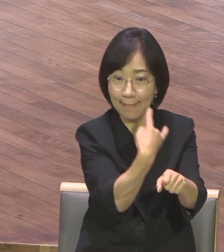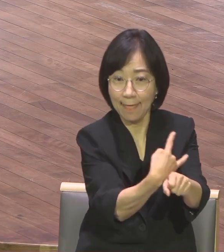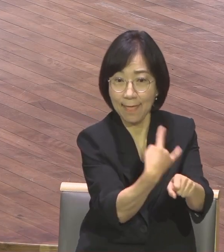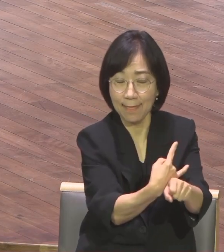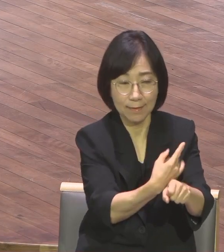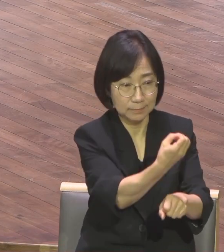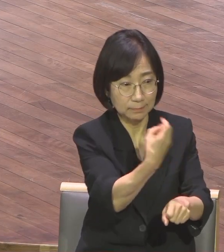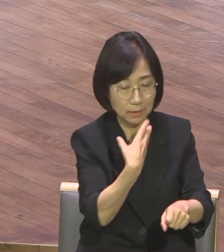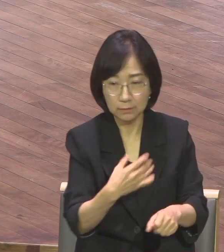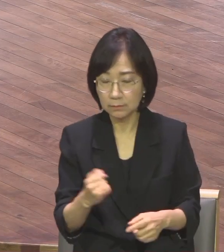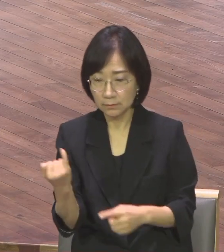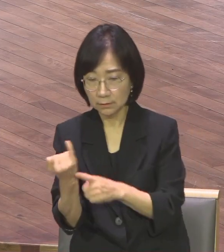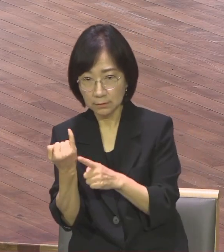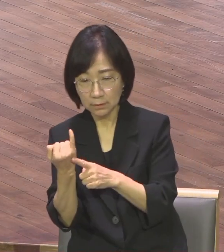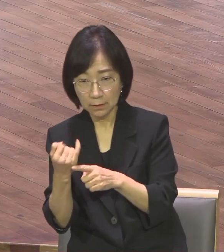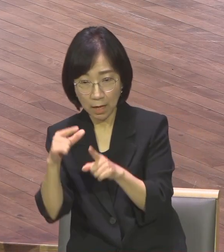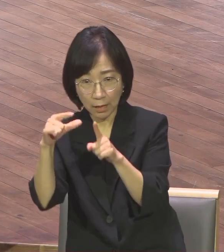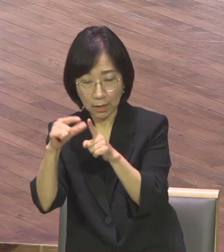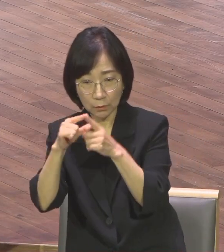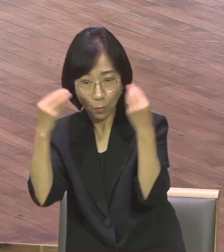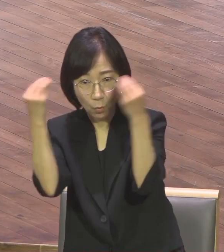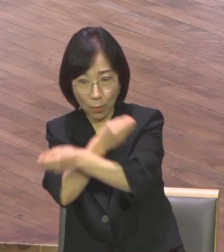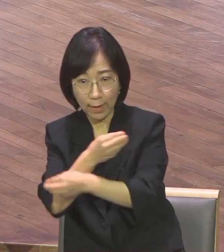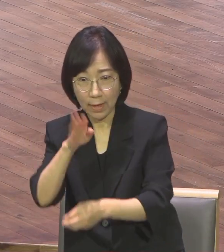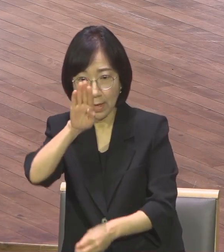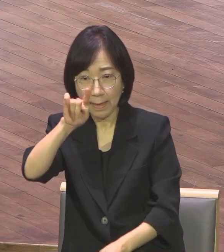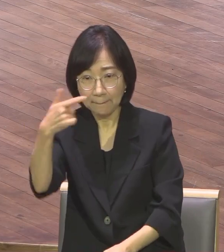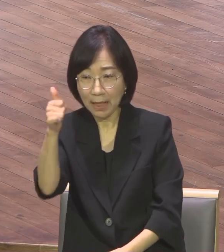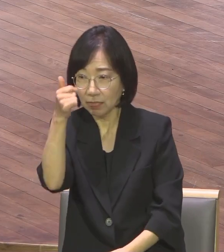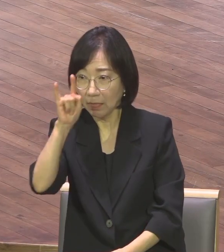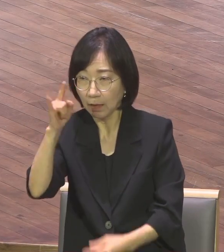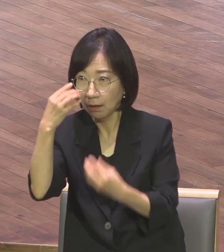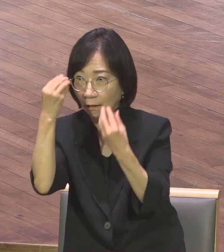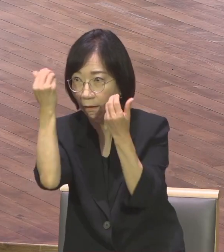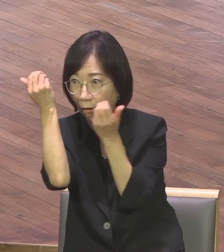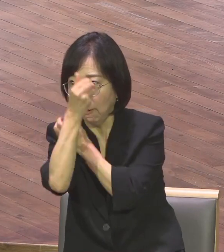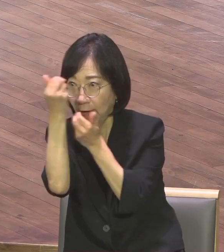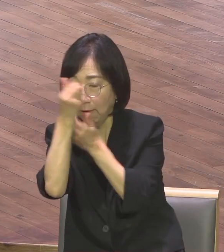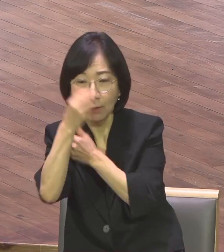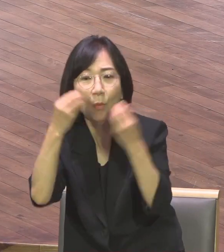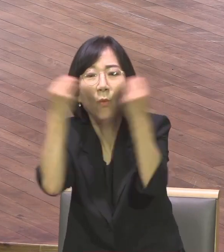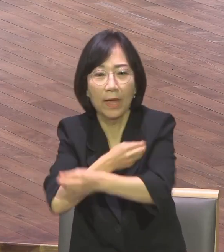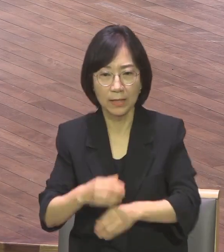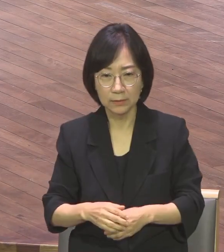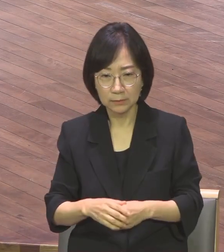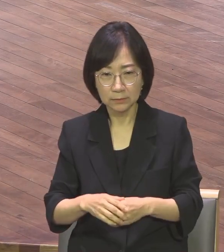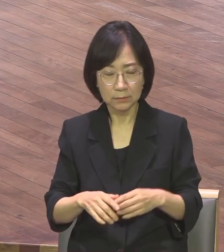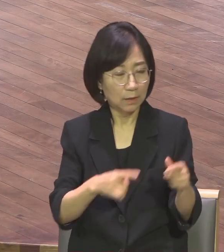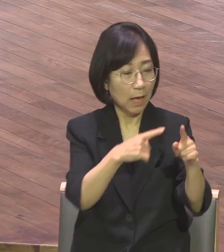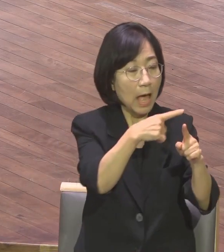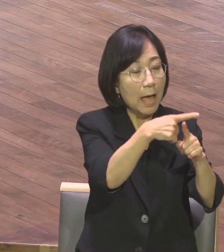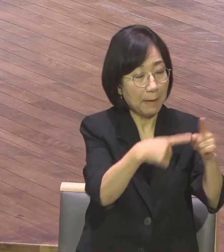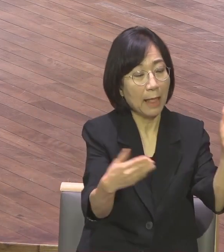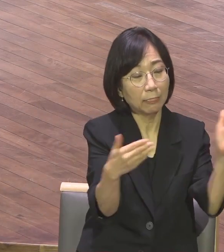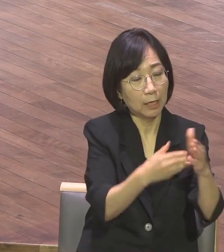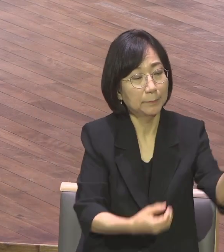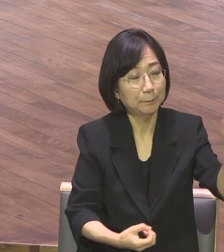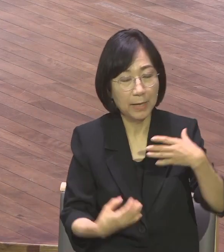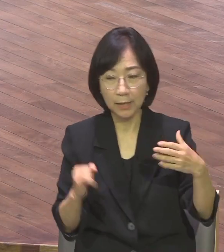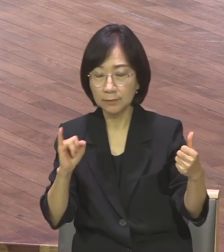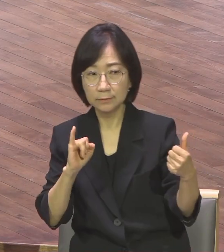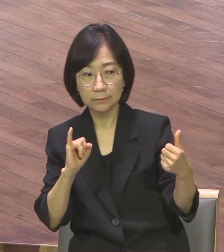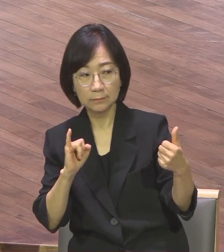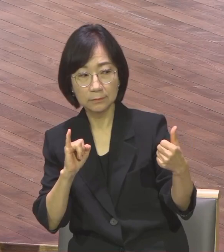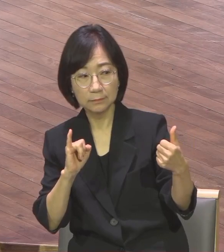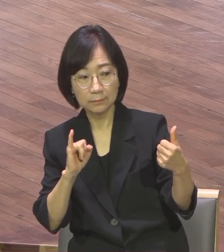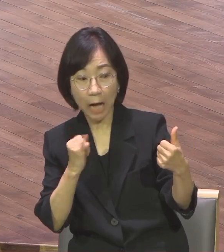반했습니다. 이 말을 듣는 순간에 막 너무 감격이 돼가지고 깜짝 놀라 눈이 시누그러졌는데